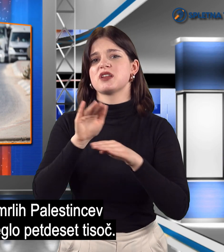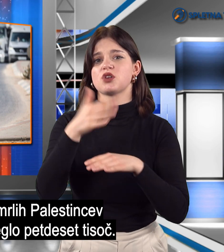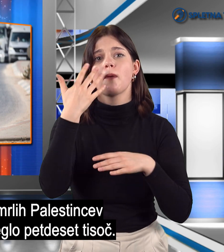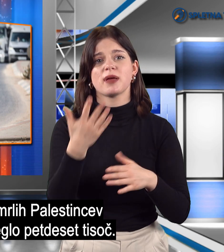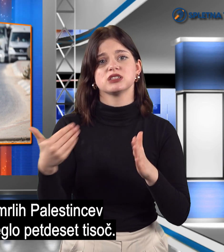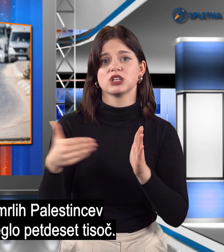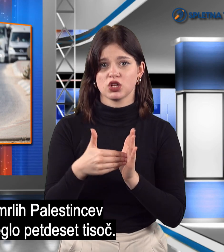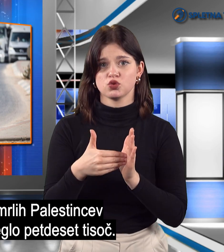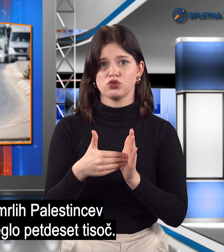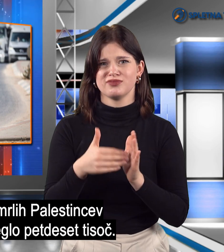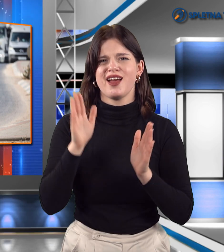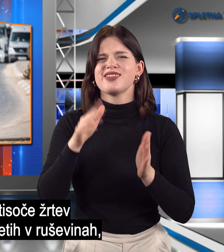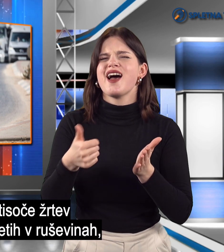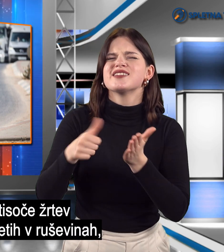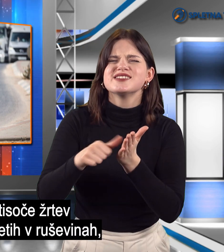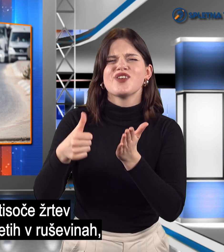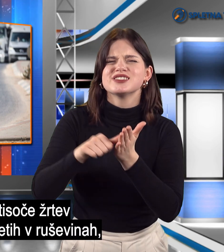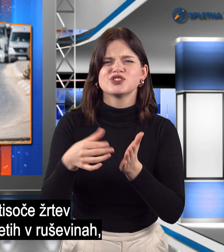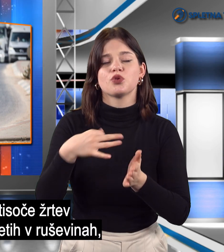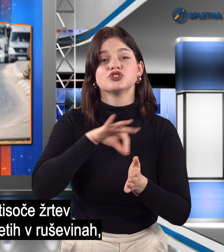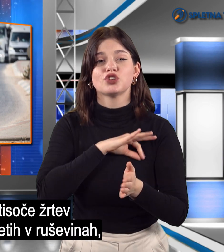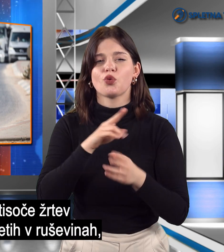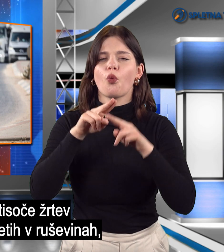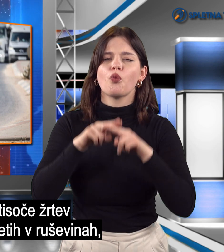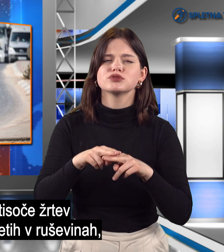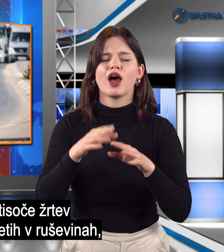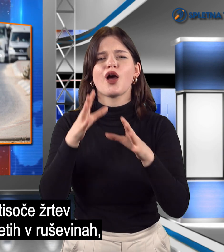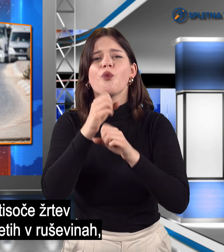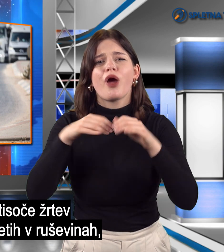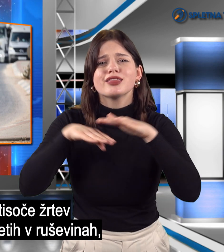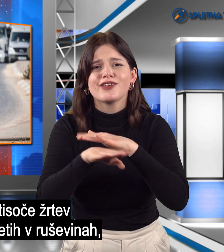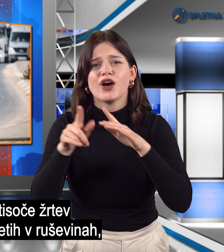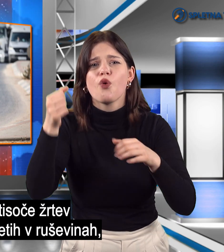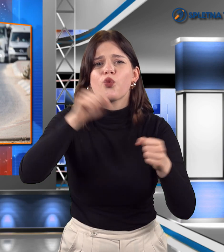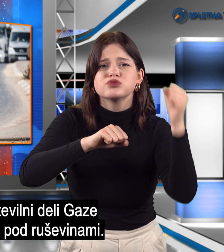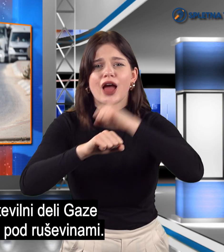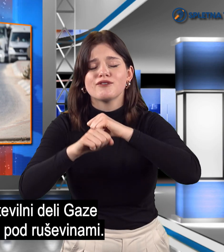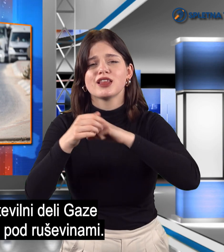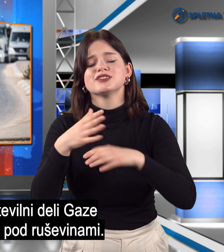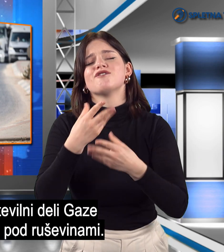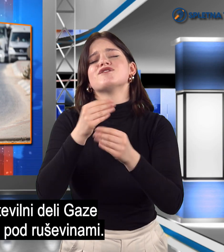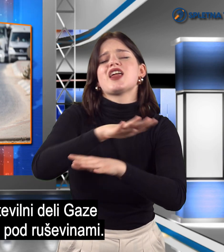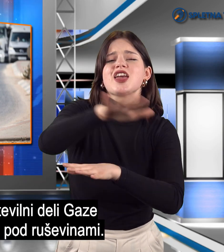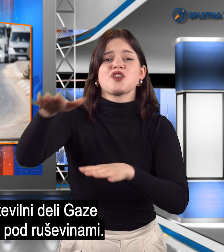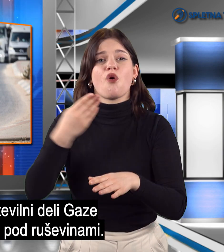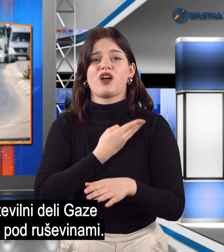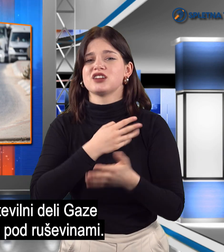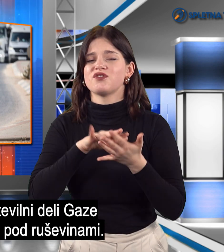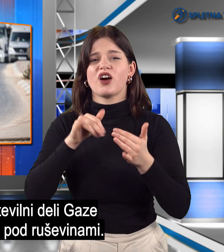je preseglo 50 000. Na tisoče žrtev ostaja ujetih v ruševinah, saj so številni deli Gaze še